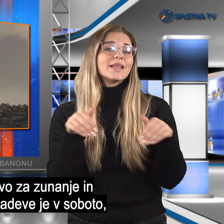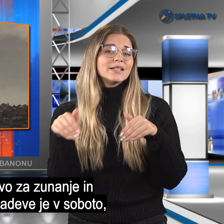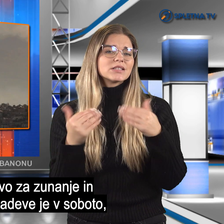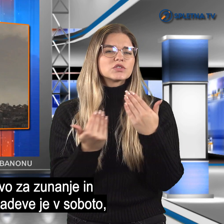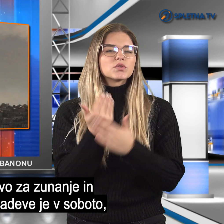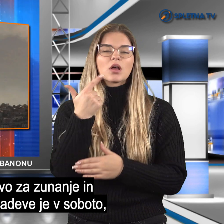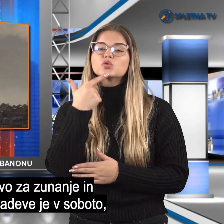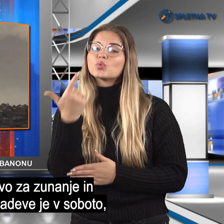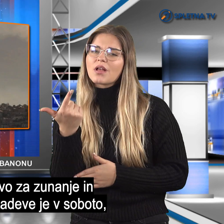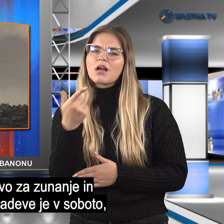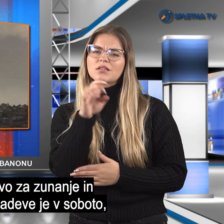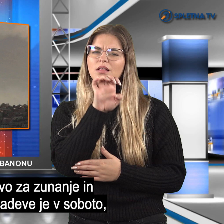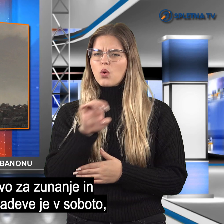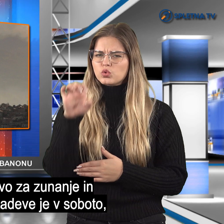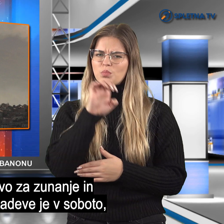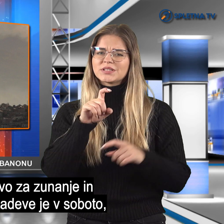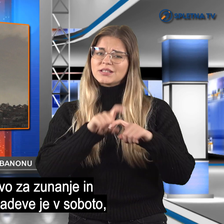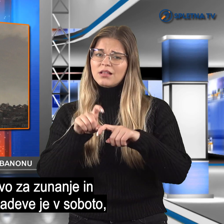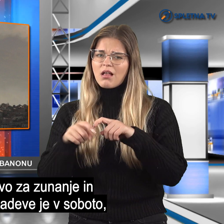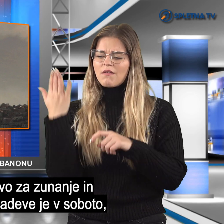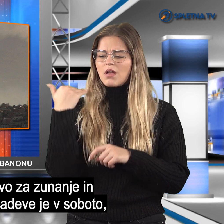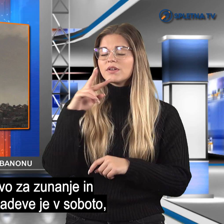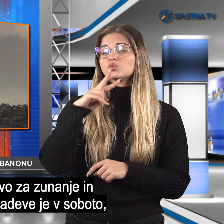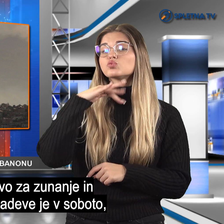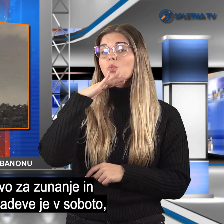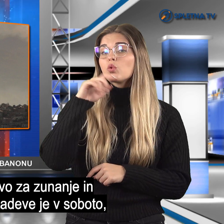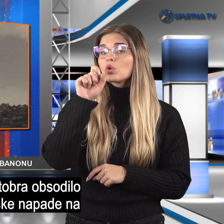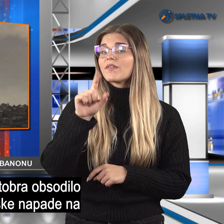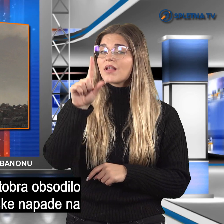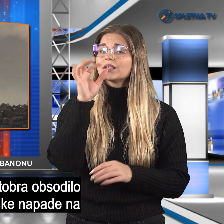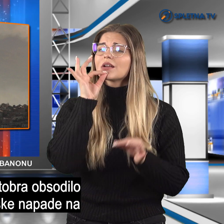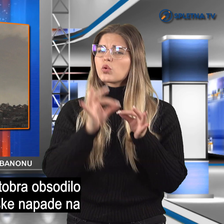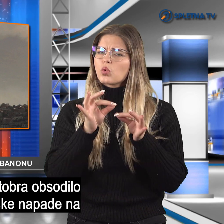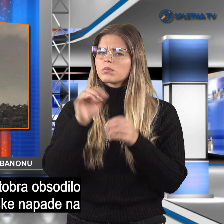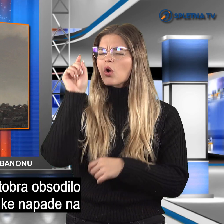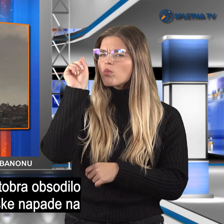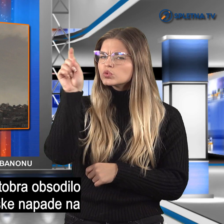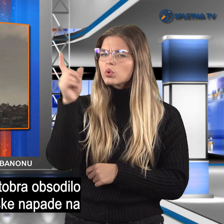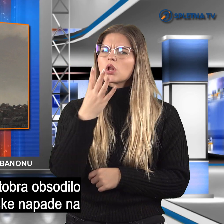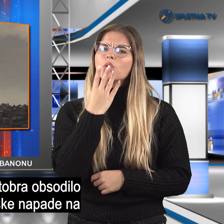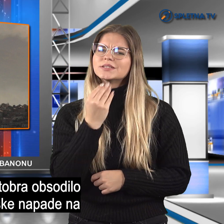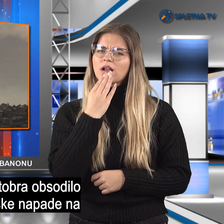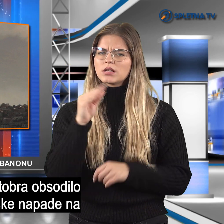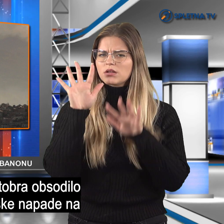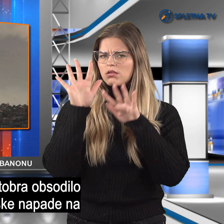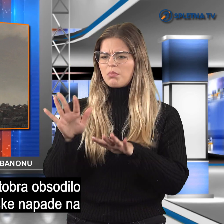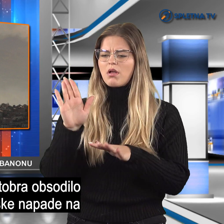Ministrstvo za zunanje in evropske zadeve je v soboto, 12. oktobra, obsodilo izraelske napade na člane mirovne